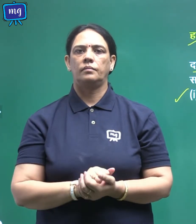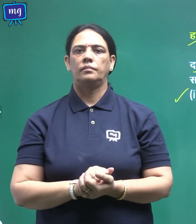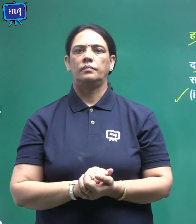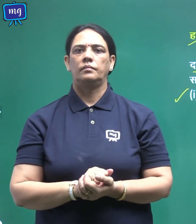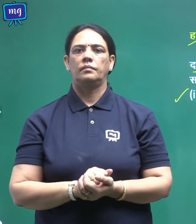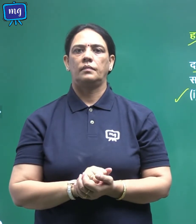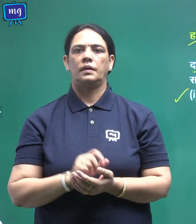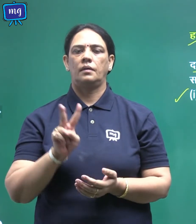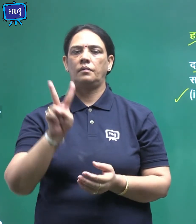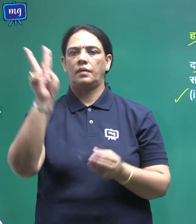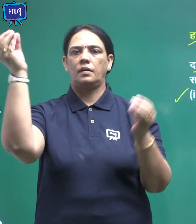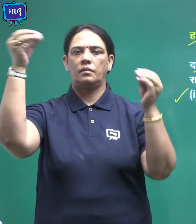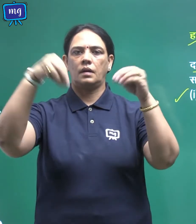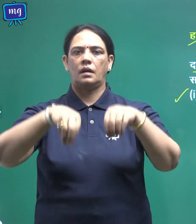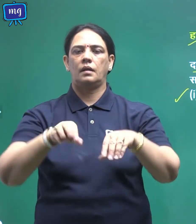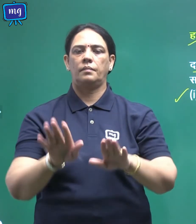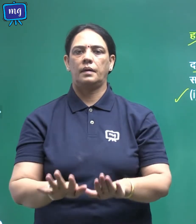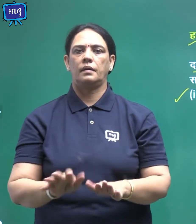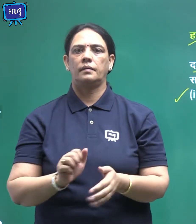मान रखने पर